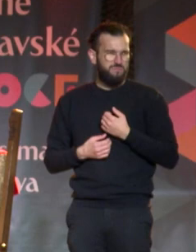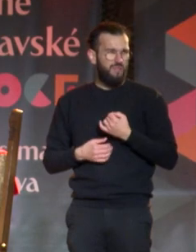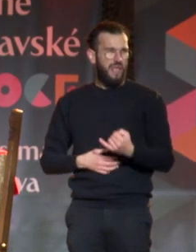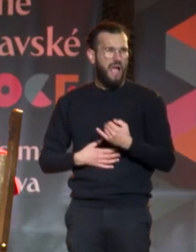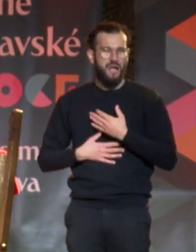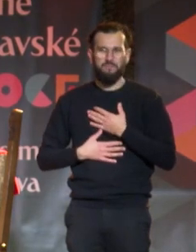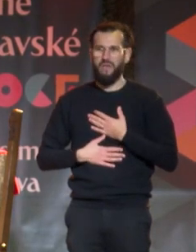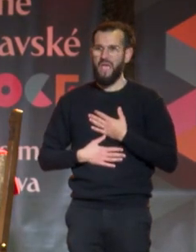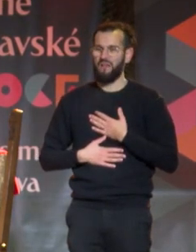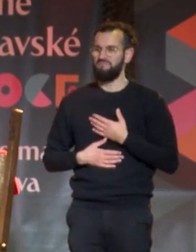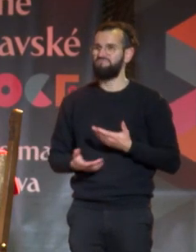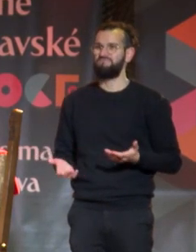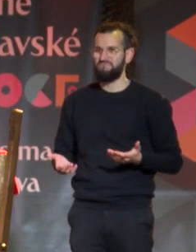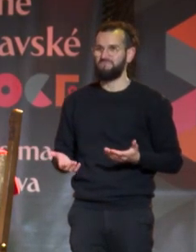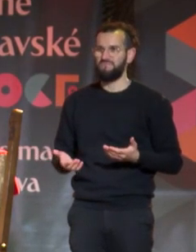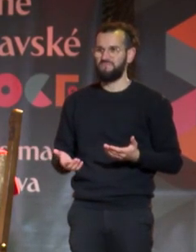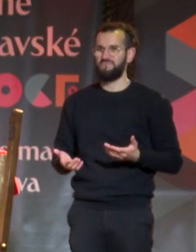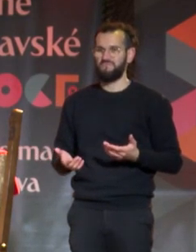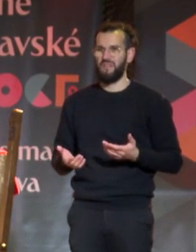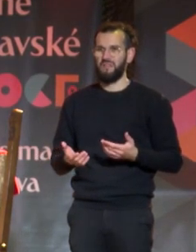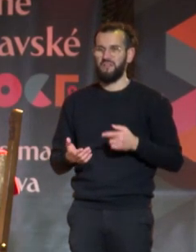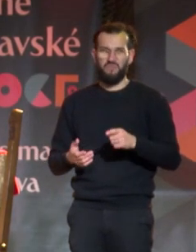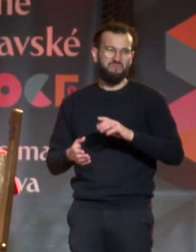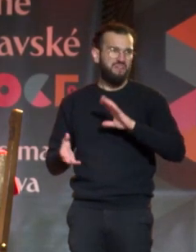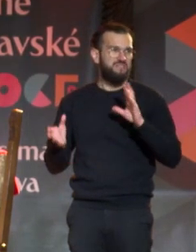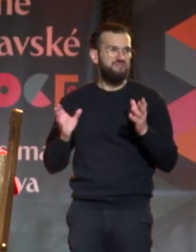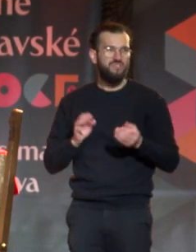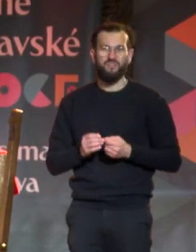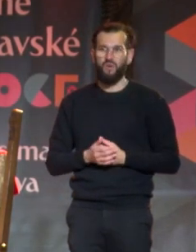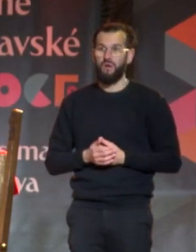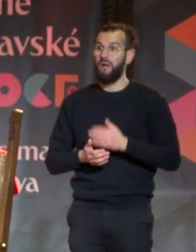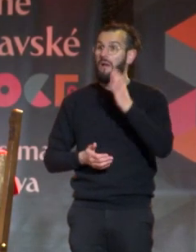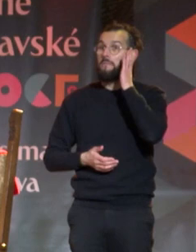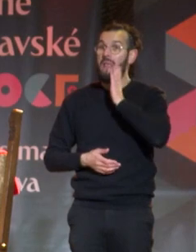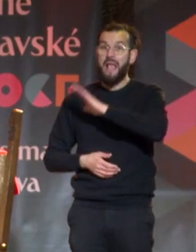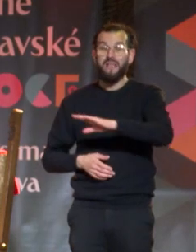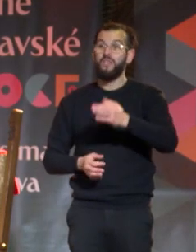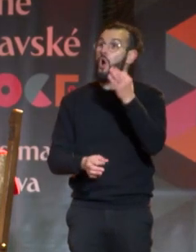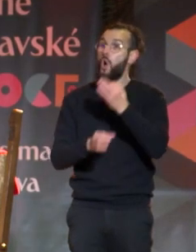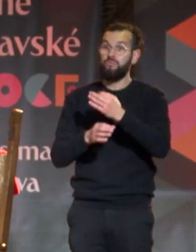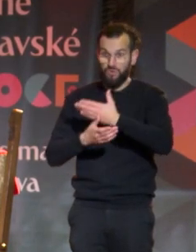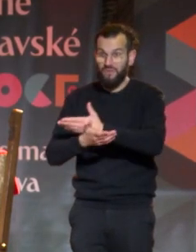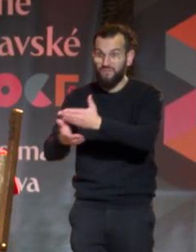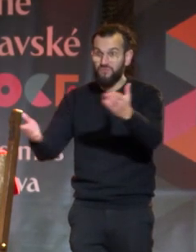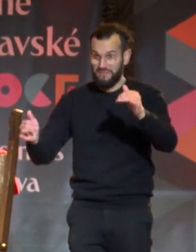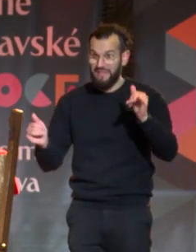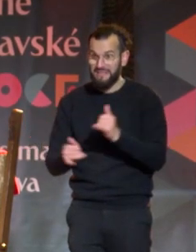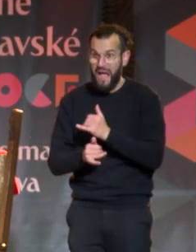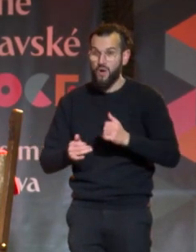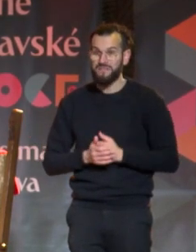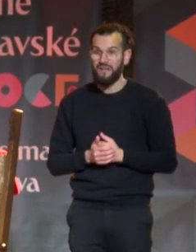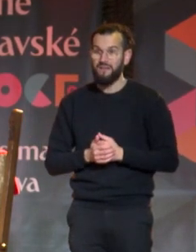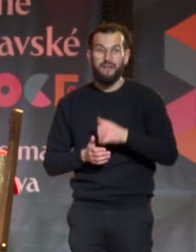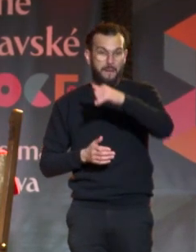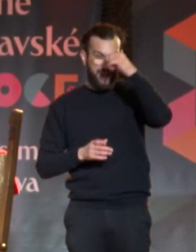A to je asi tak všetko z tejto ukážky. Tak, milé deti, odporúčam túto knižku všetkým.